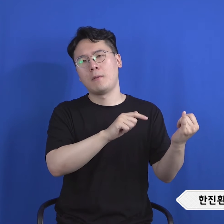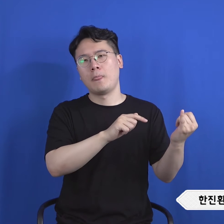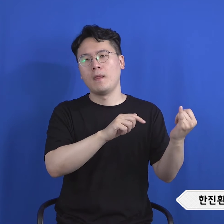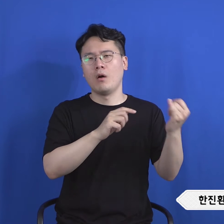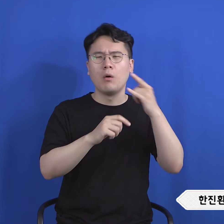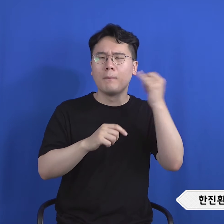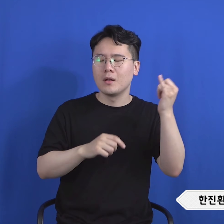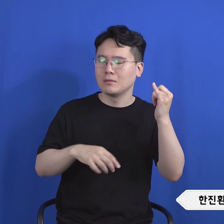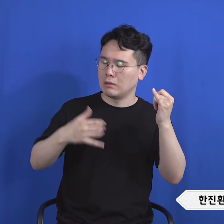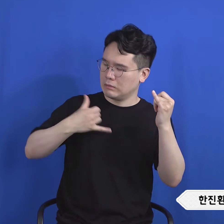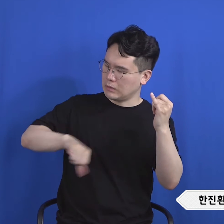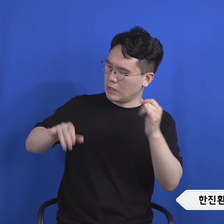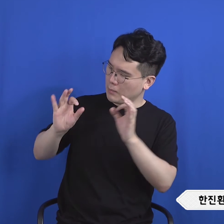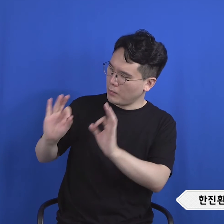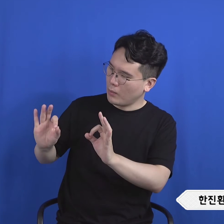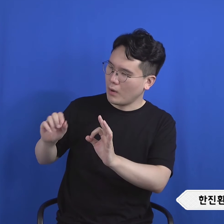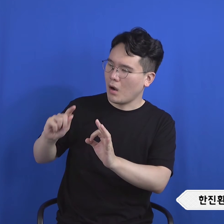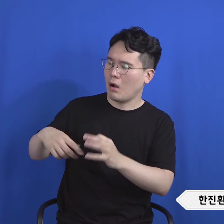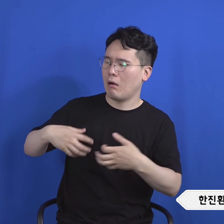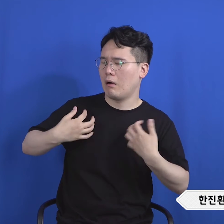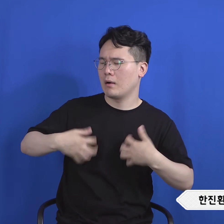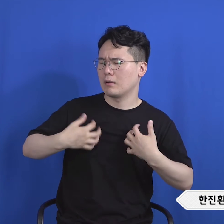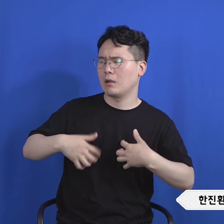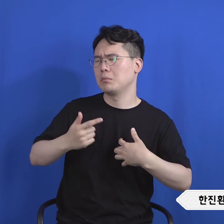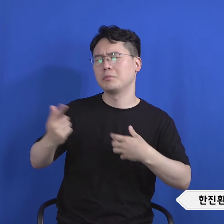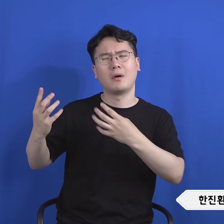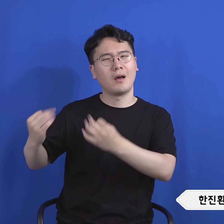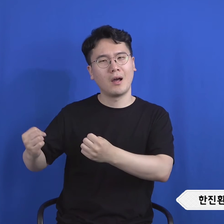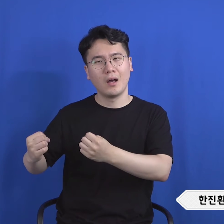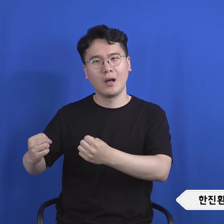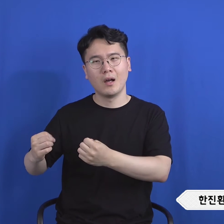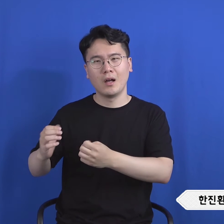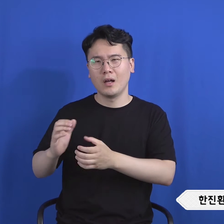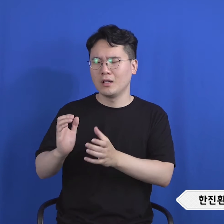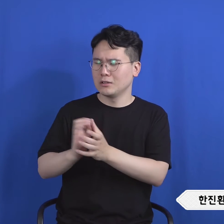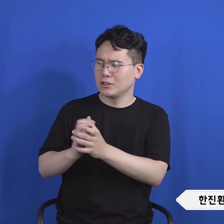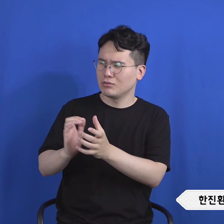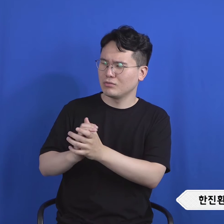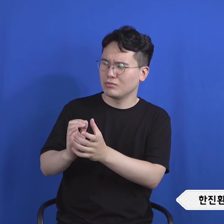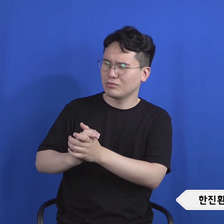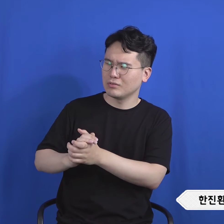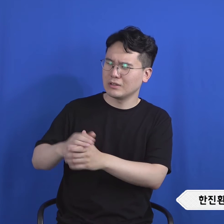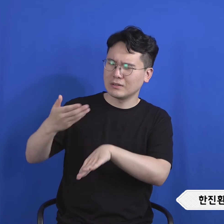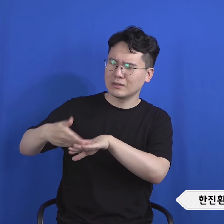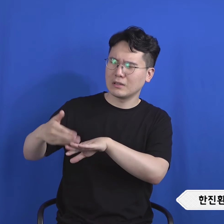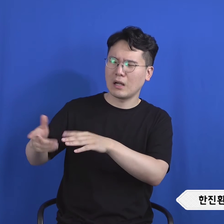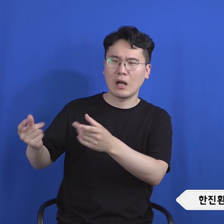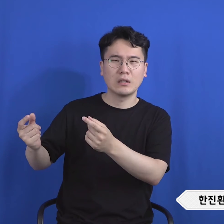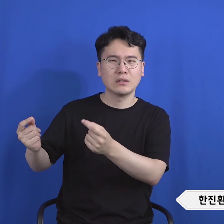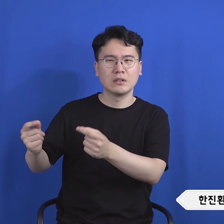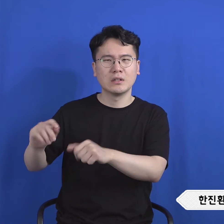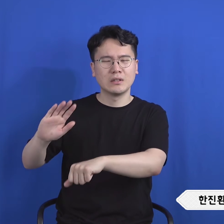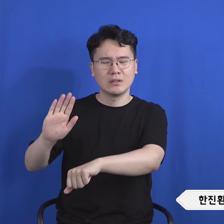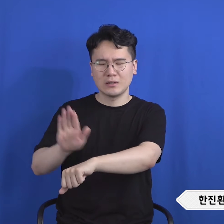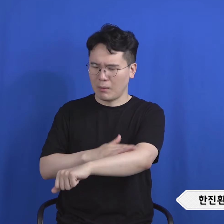걱정이고, 게임 너무 많이 한다고 걱정이고, 친구를 좀 잘 못 사귄다고 걱정이고, 걱정이 많았습니다.